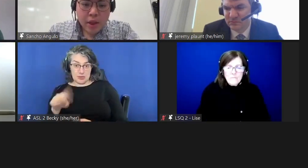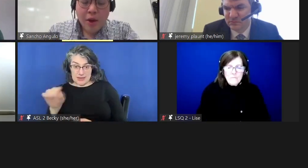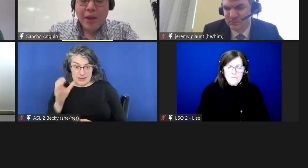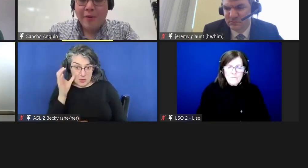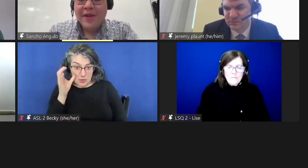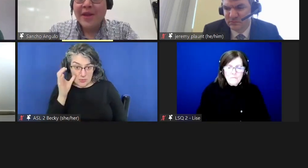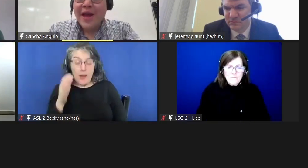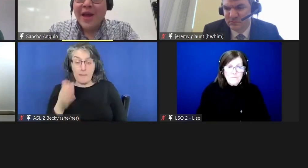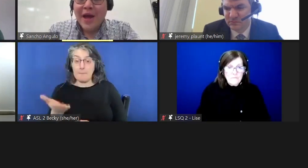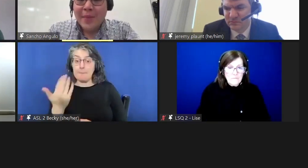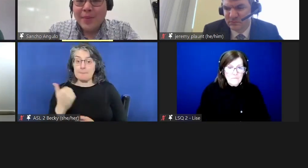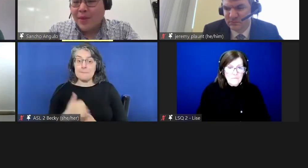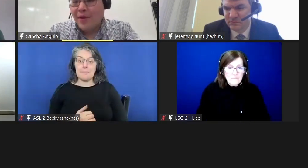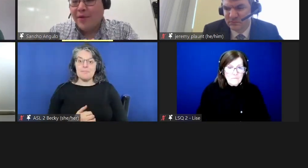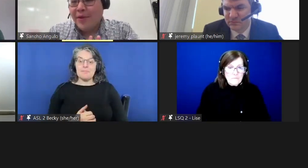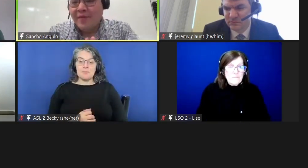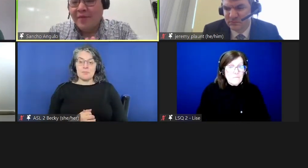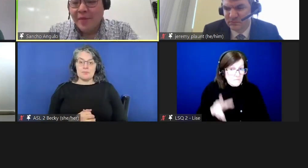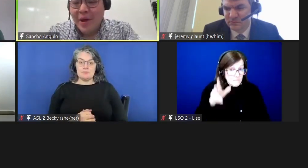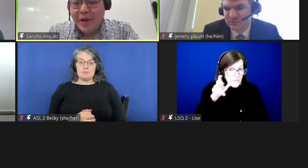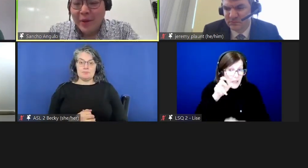Vous m'entendez? Merci.